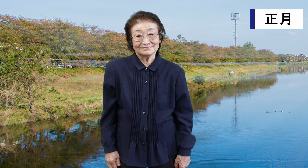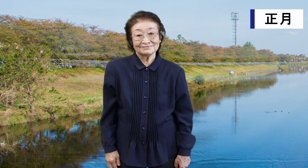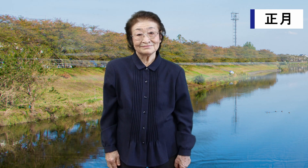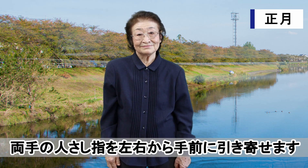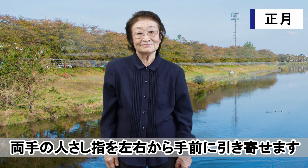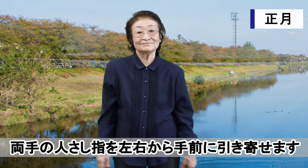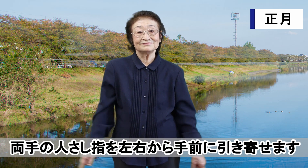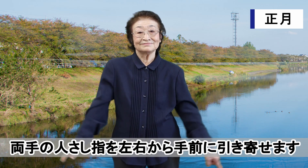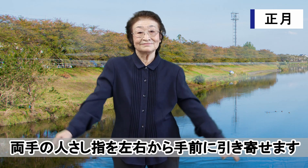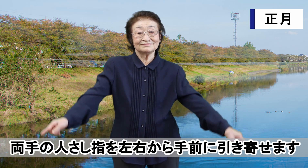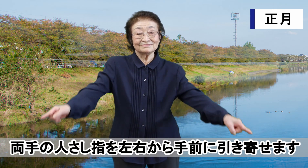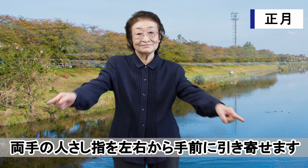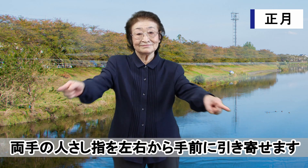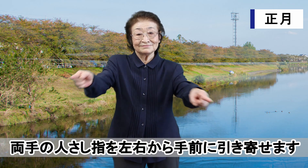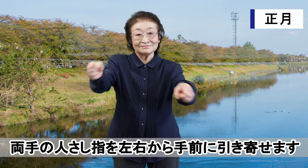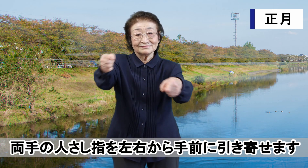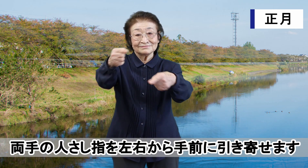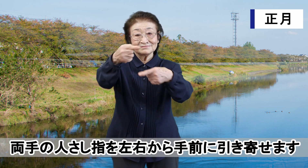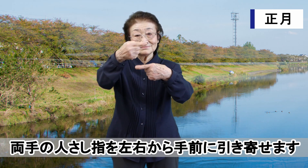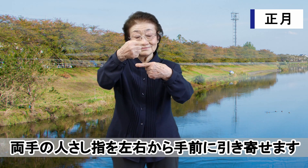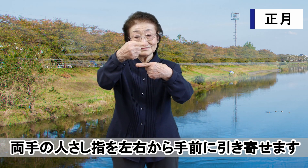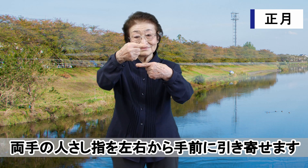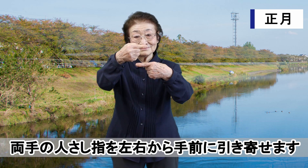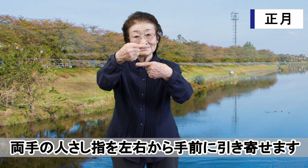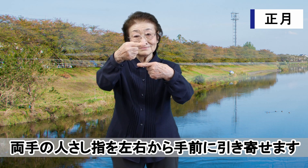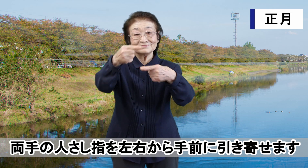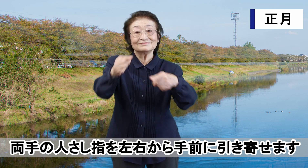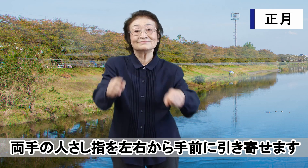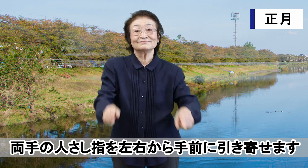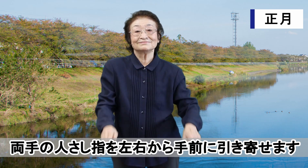両手の人差し指を左右から手前に引き寄せます。